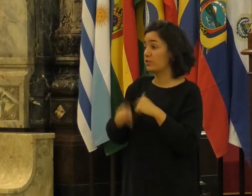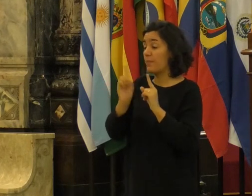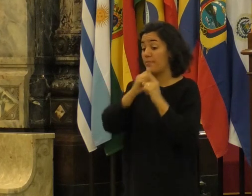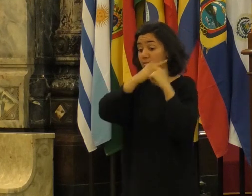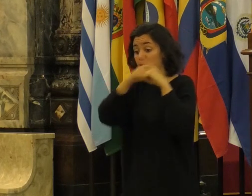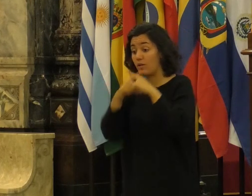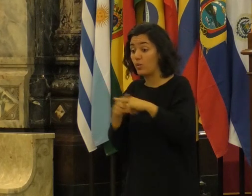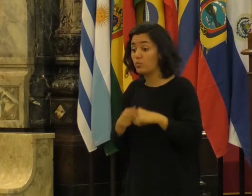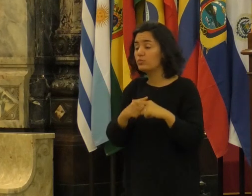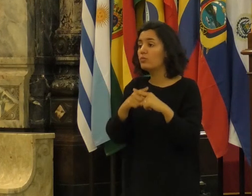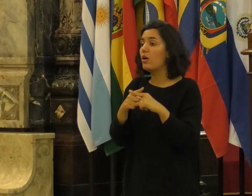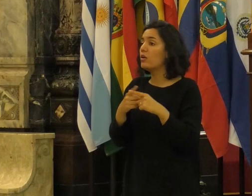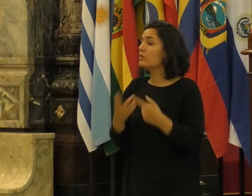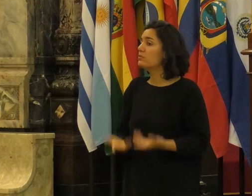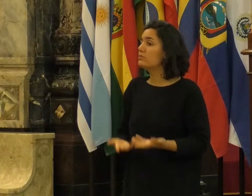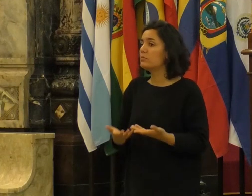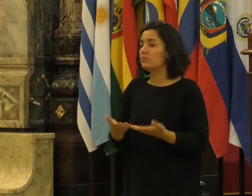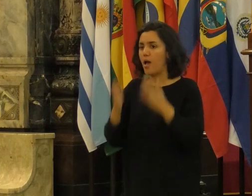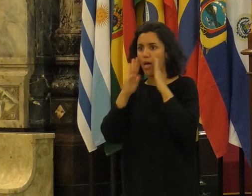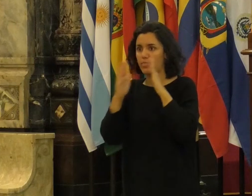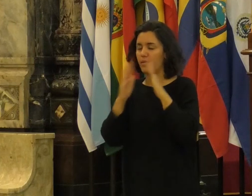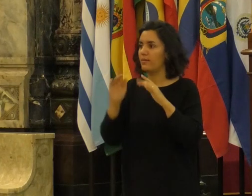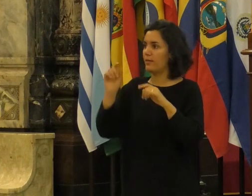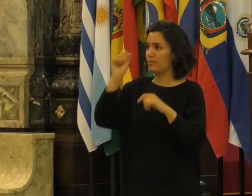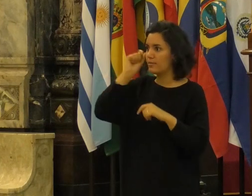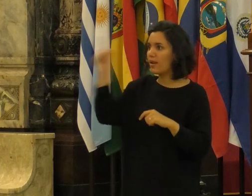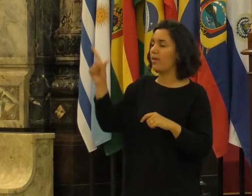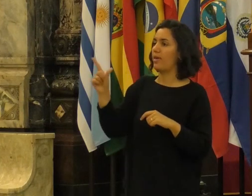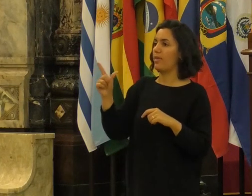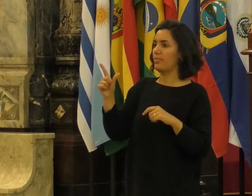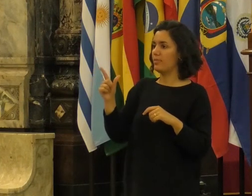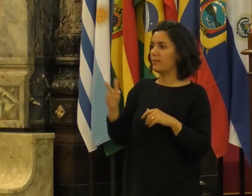discusión atenta, constructiva, inteligente,